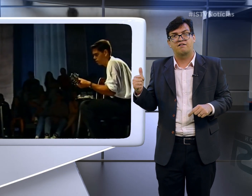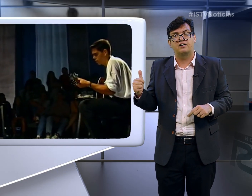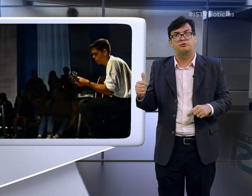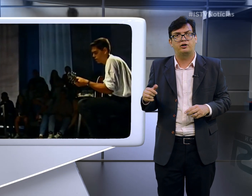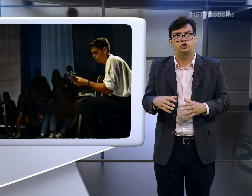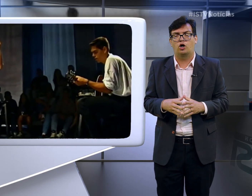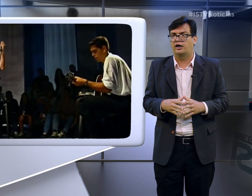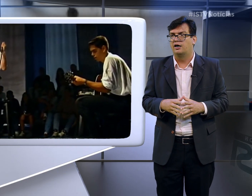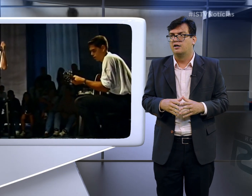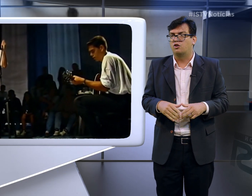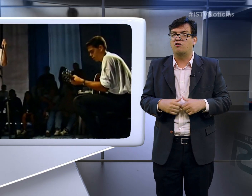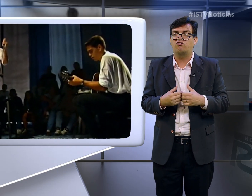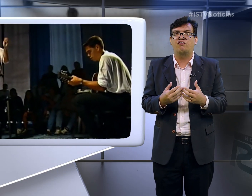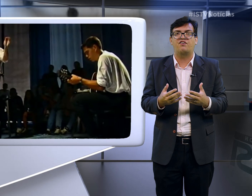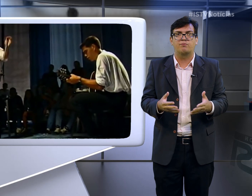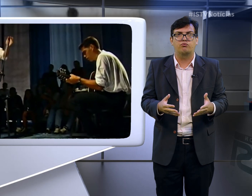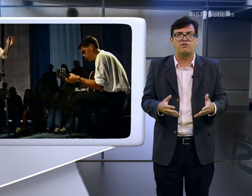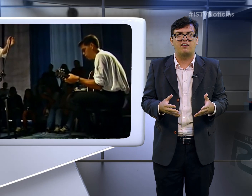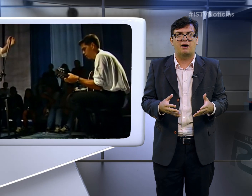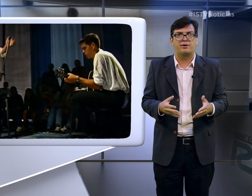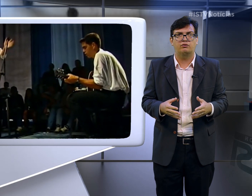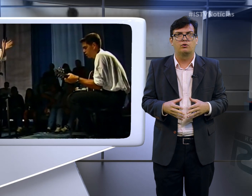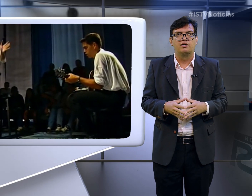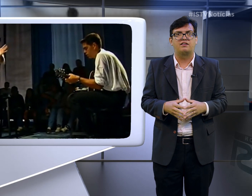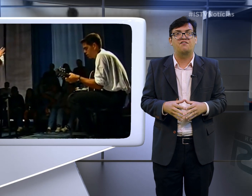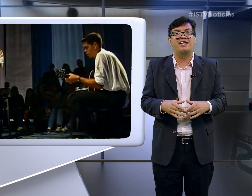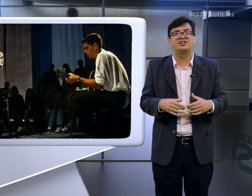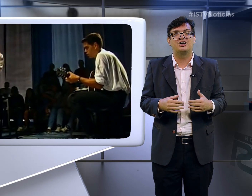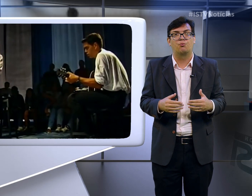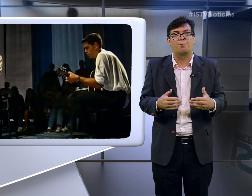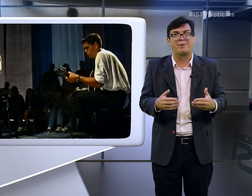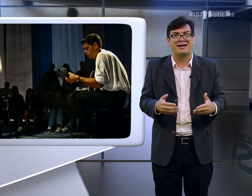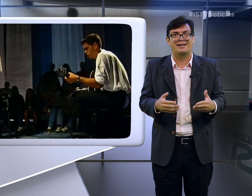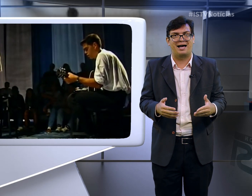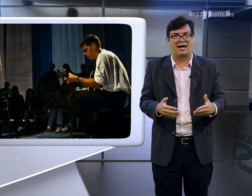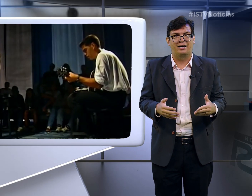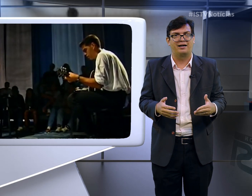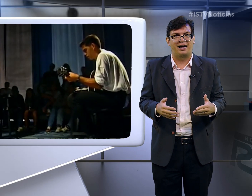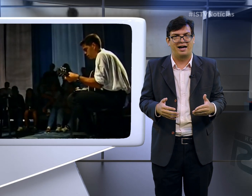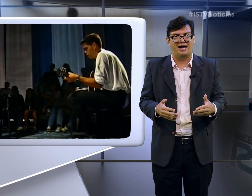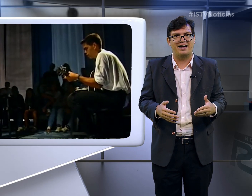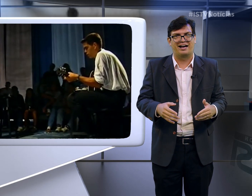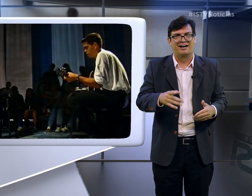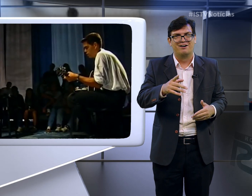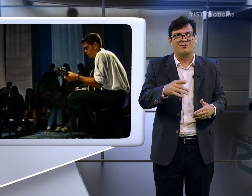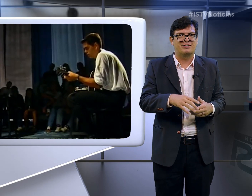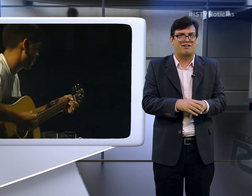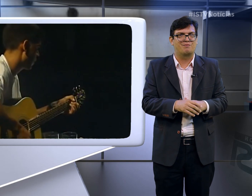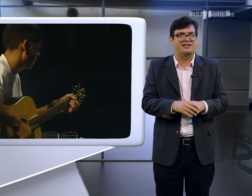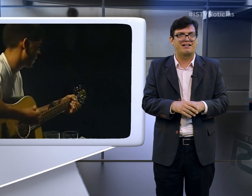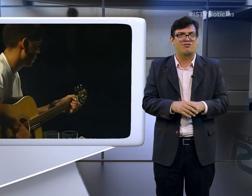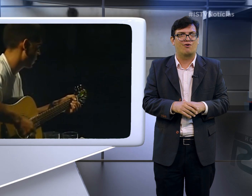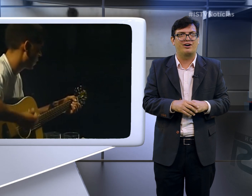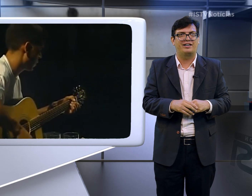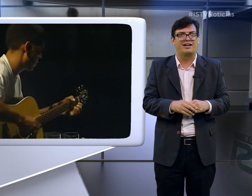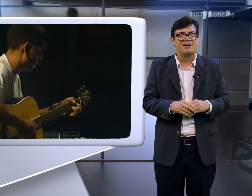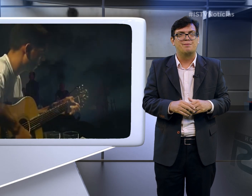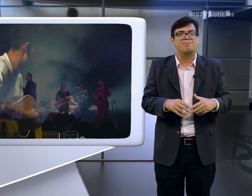cidade de Bertioga. Nós tivemos no encerramento, teve Legião Urbana. É, uma das bandas de rock